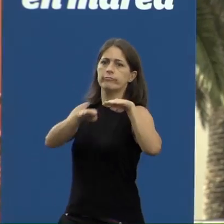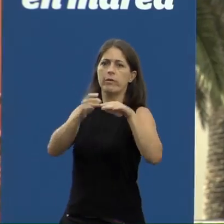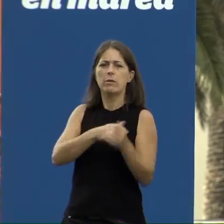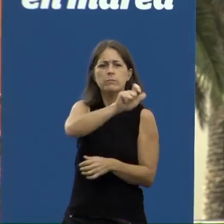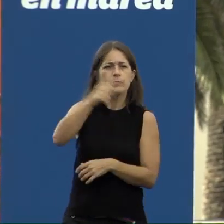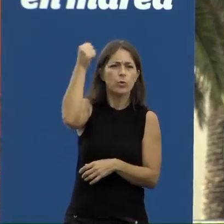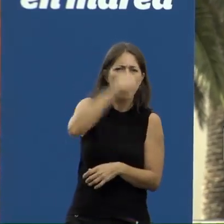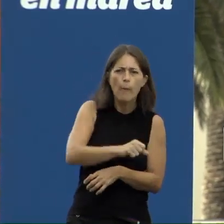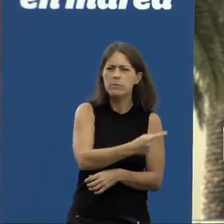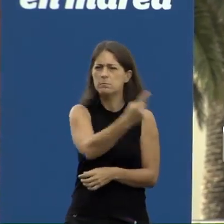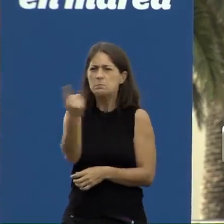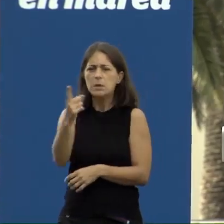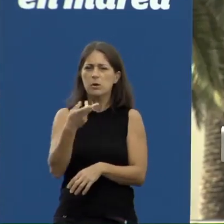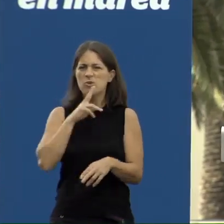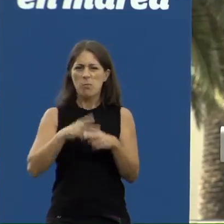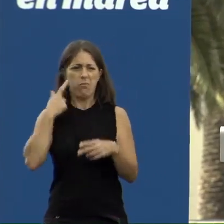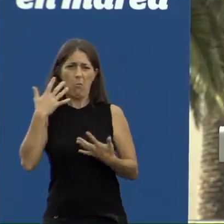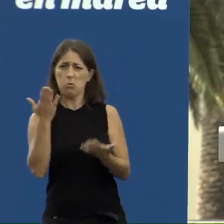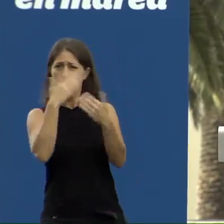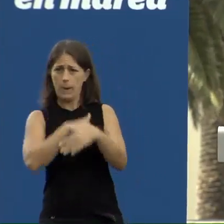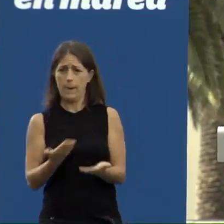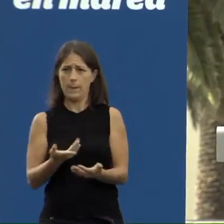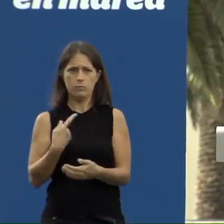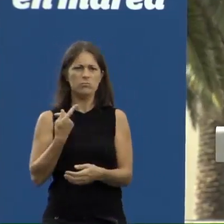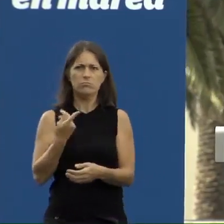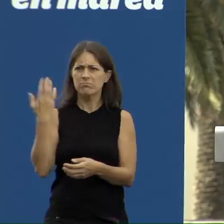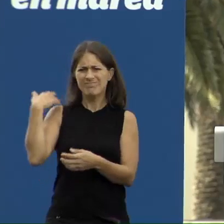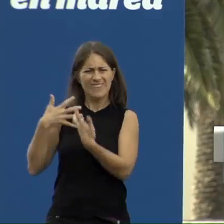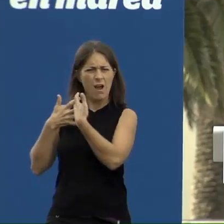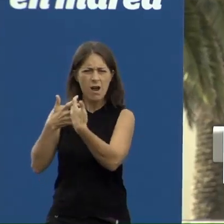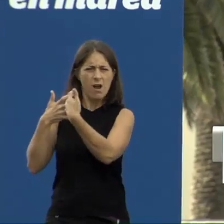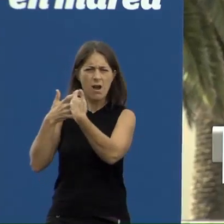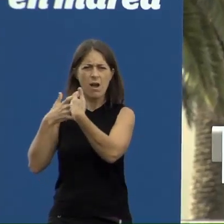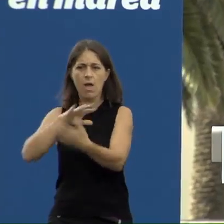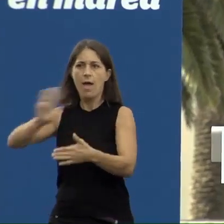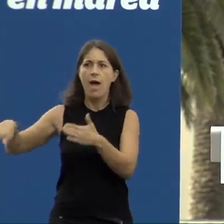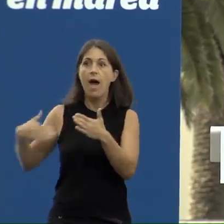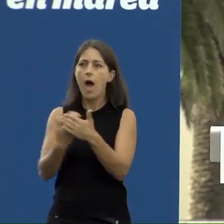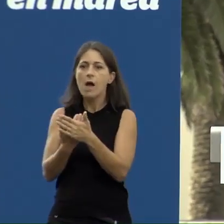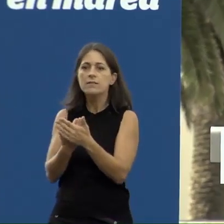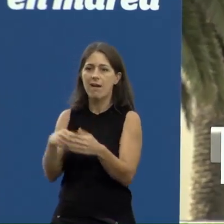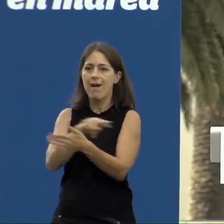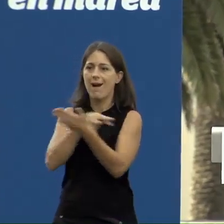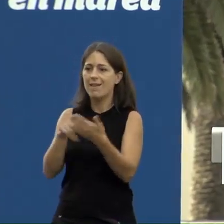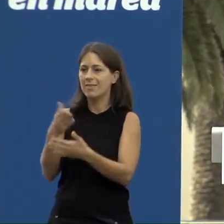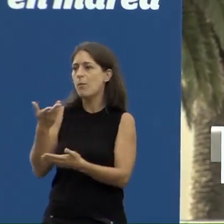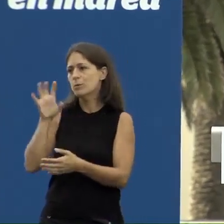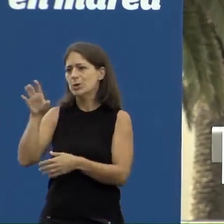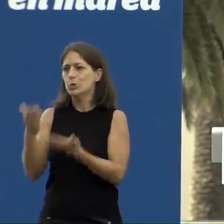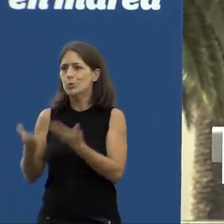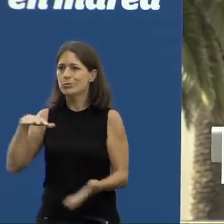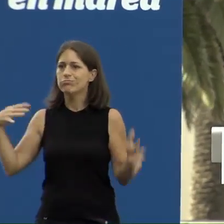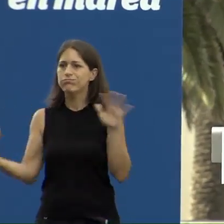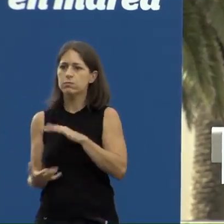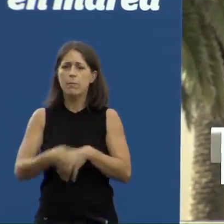homes anónimos na historia de Galicia que pelexaron toda a súa vida para facer deste un país xusto. Miles de homes